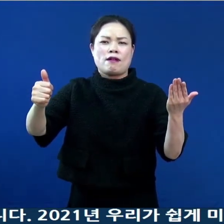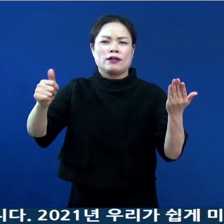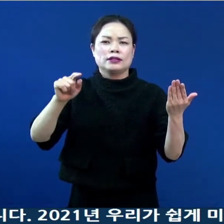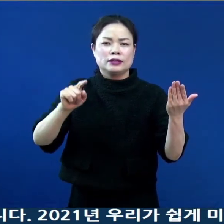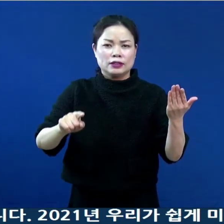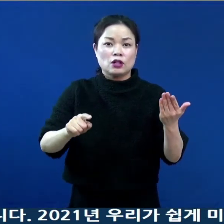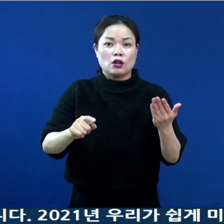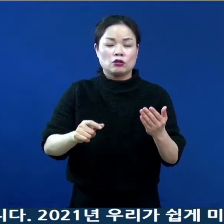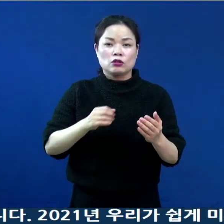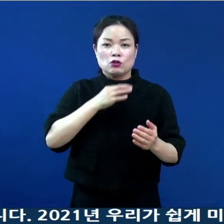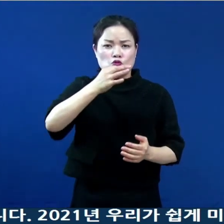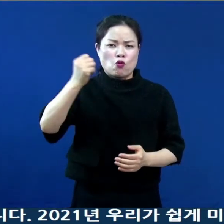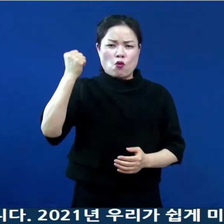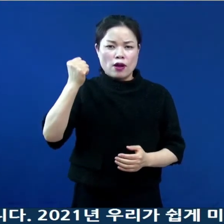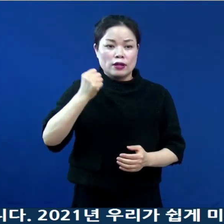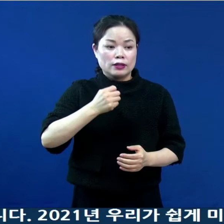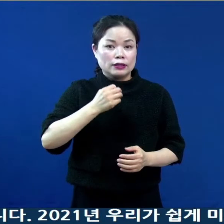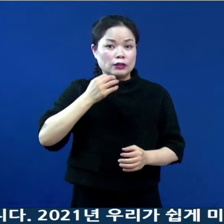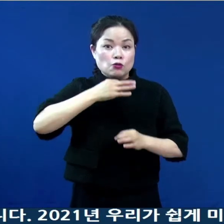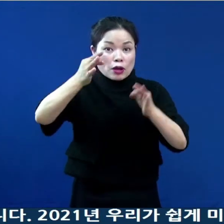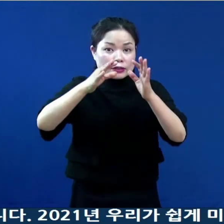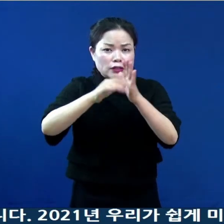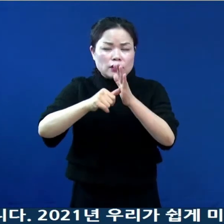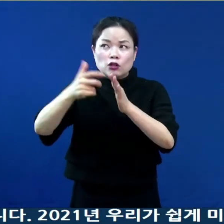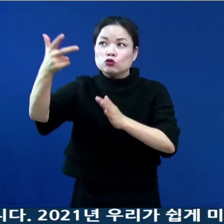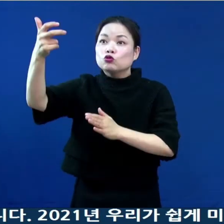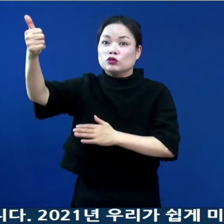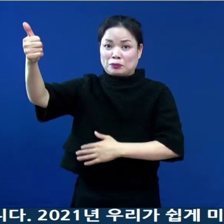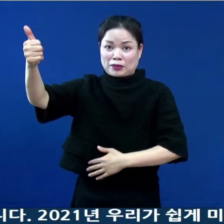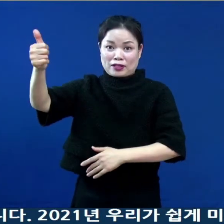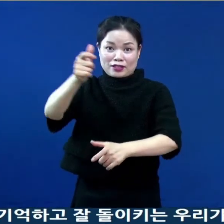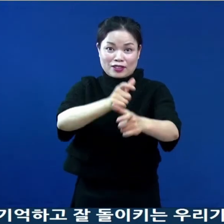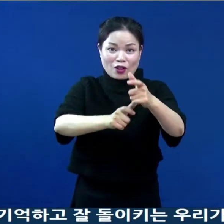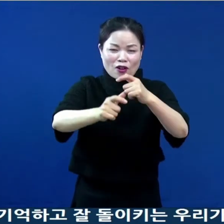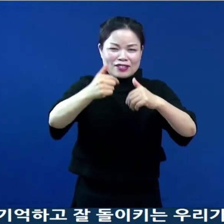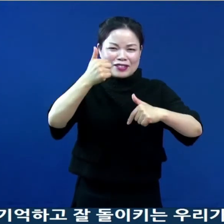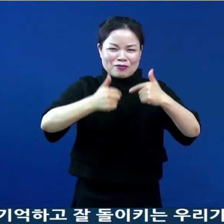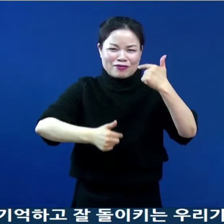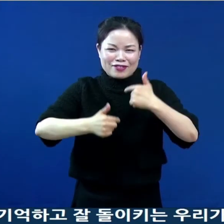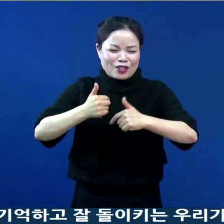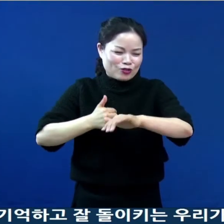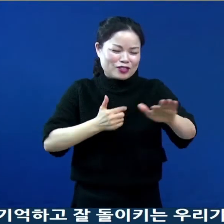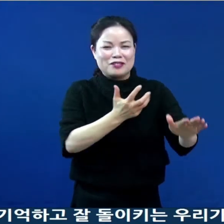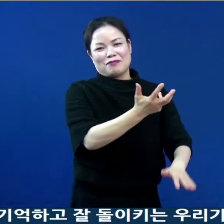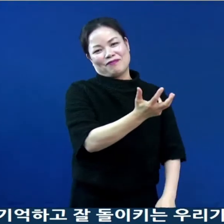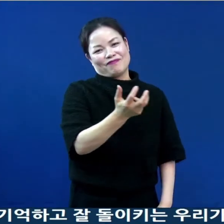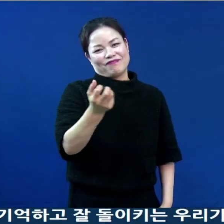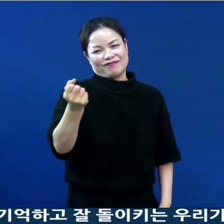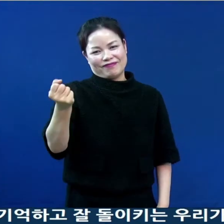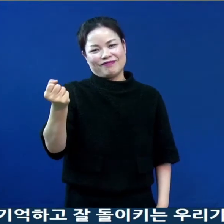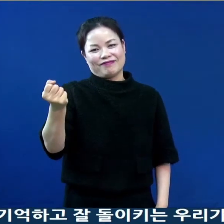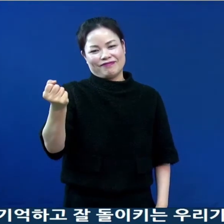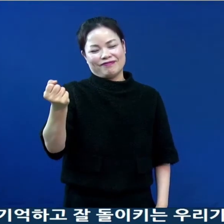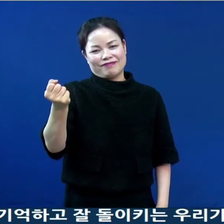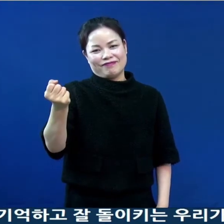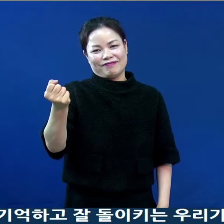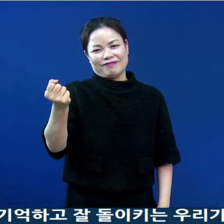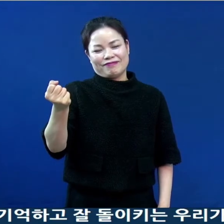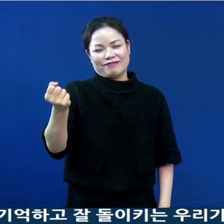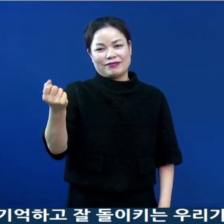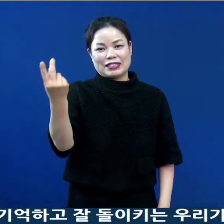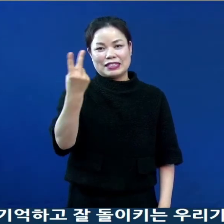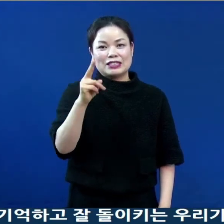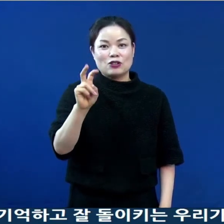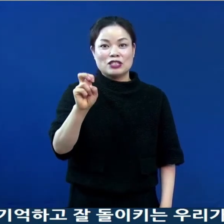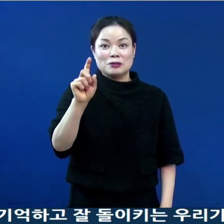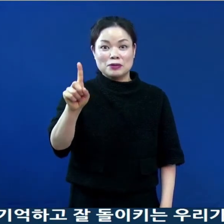이 구호와 함께 돌이킬 때 우리 주님께서 더 기쁘게 우리를 받아주신다는 것이죠.